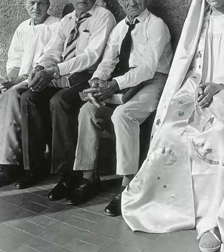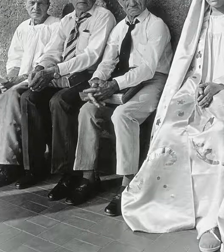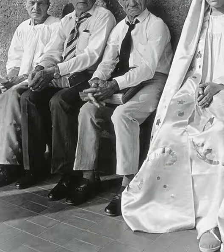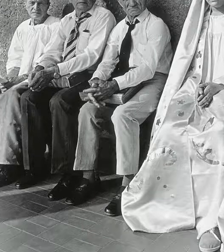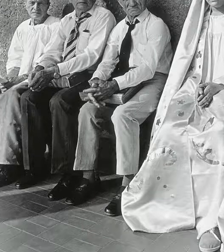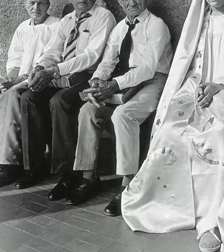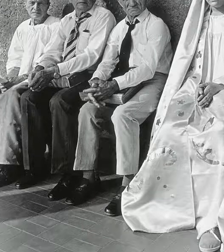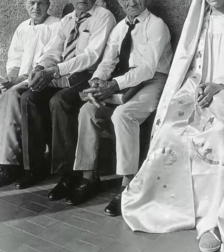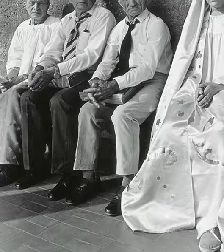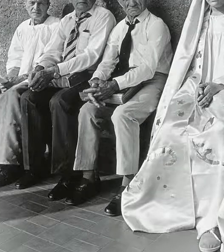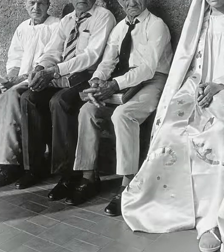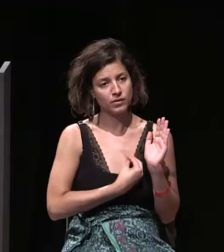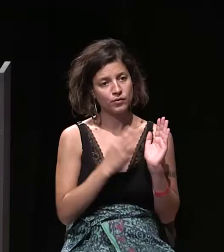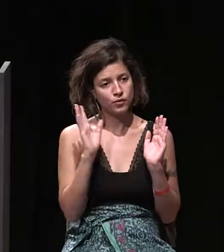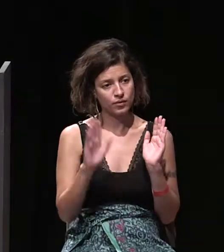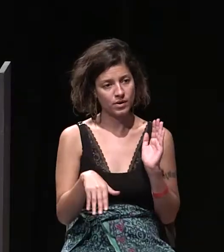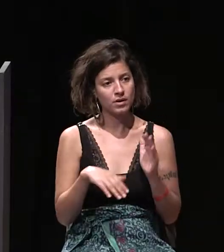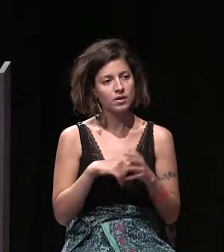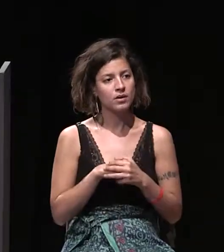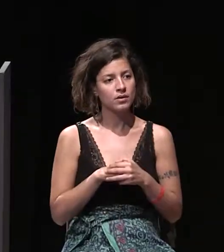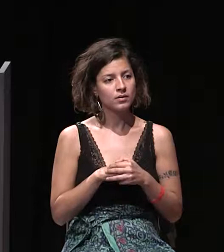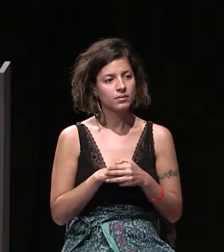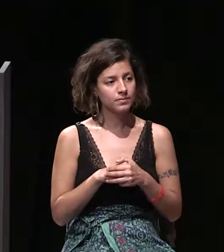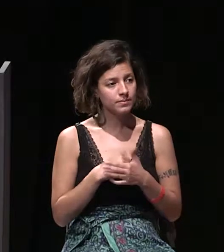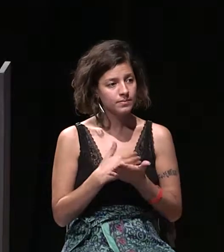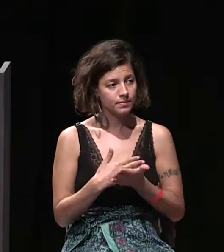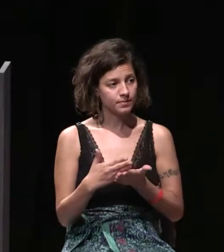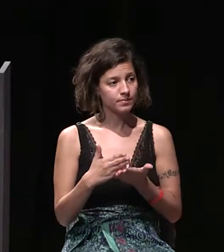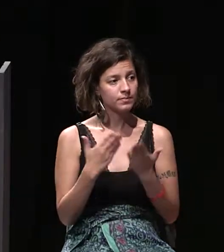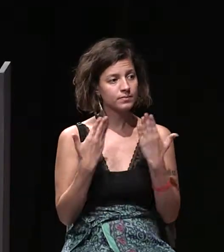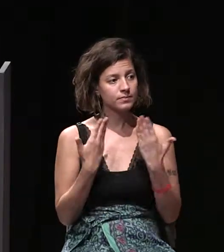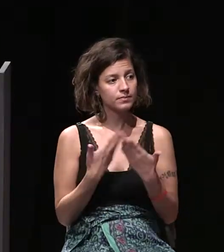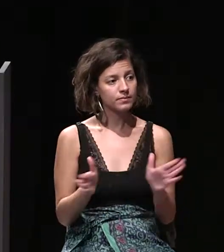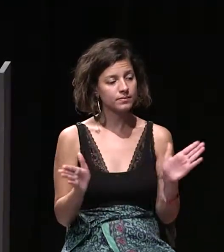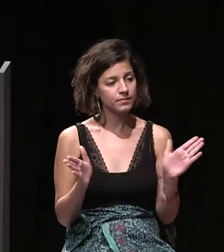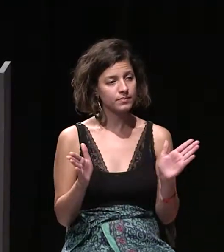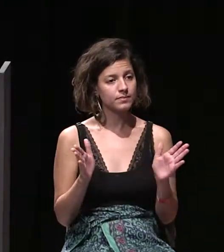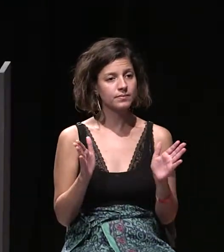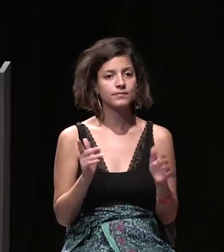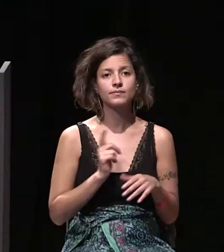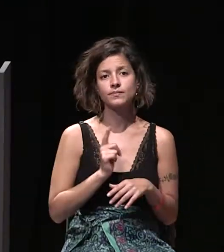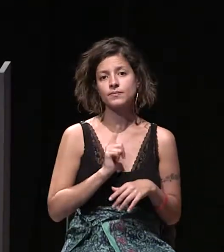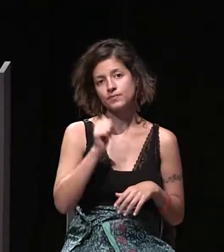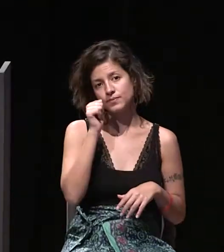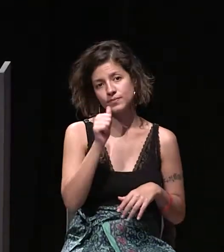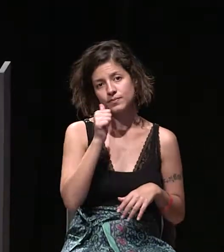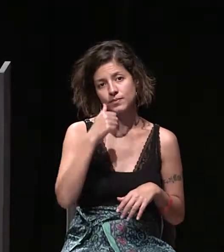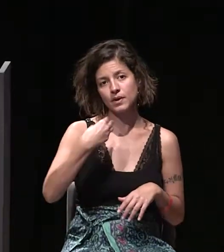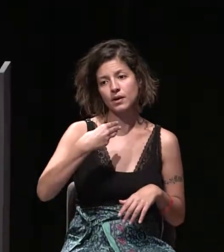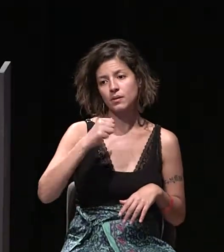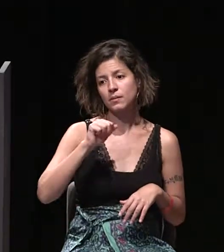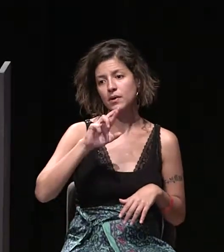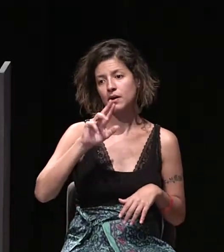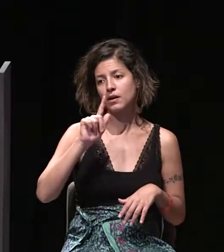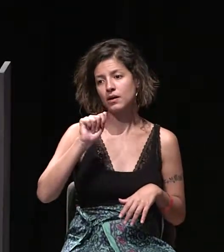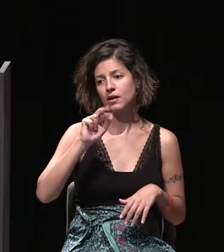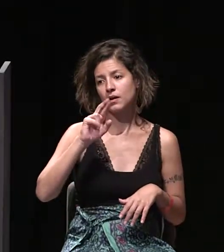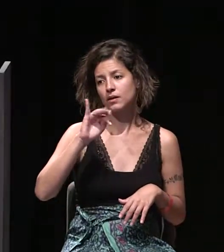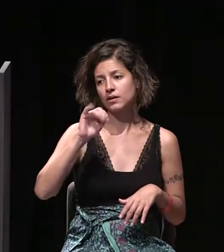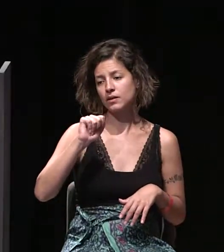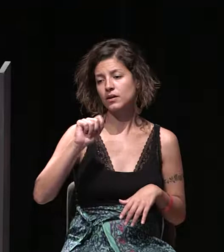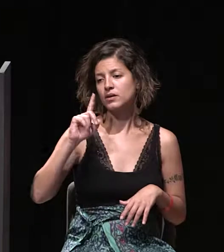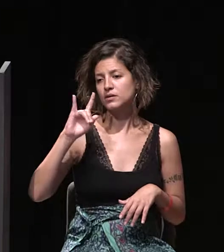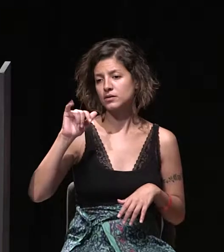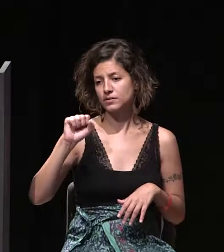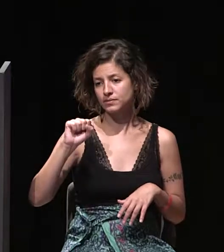Olá, pessoal, uma boa tarde. A gente vai iniciar o nosso programa agora da tarde, que vai contar com a conferência da Margarita Dias e com a mediação da Francine.